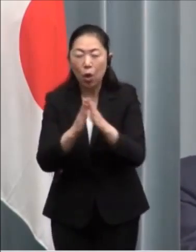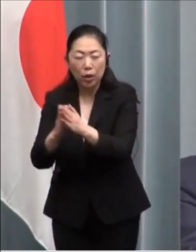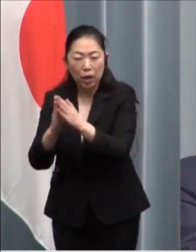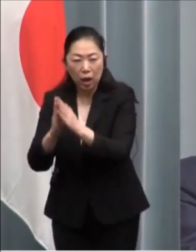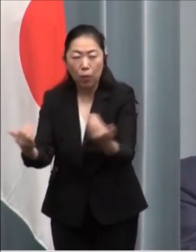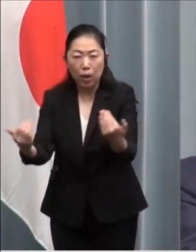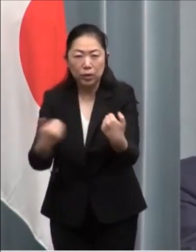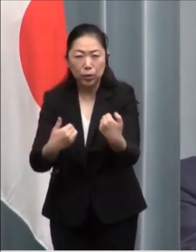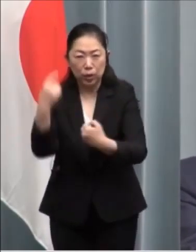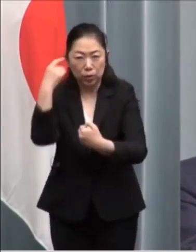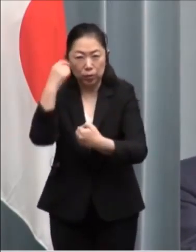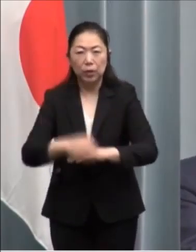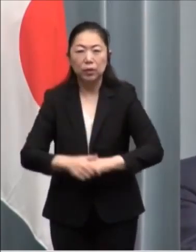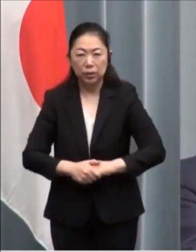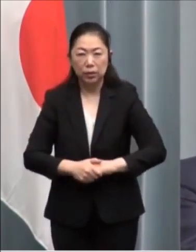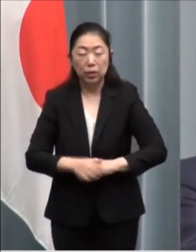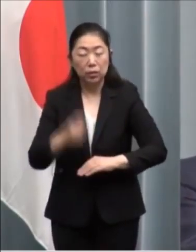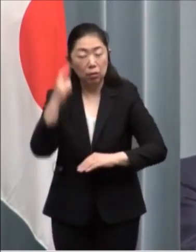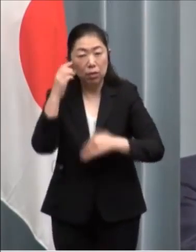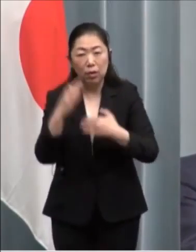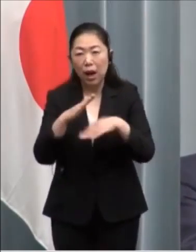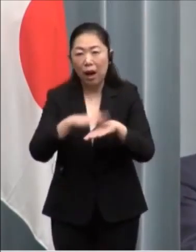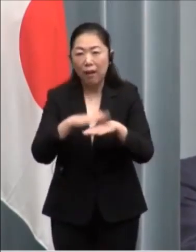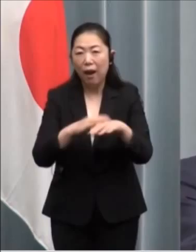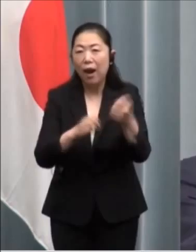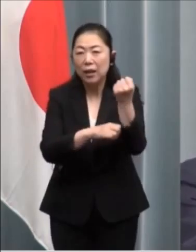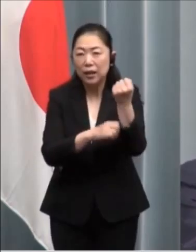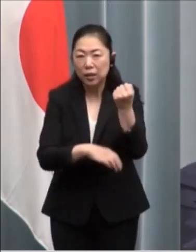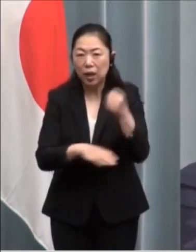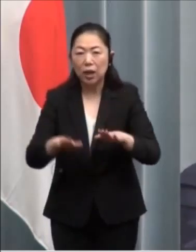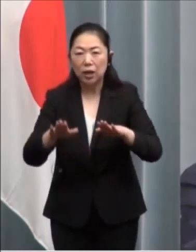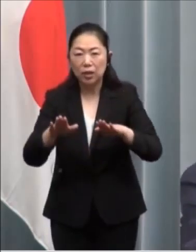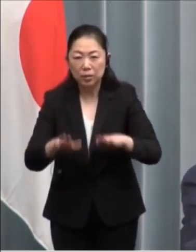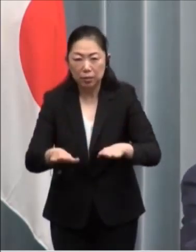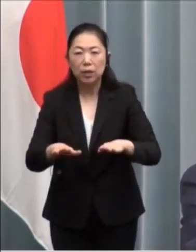こうした観点から、現在